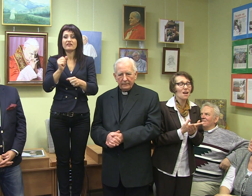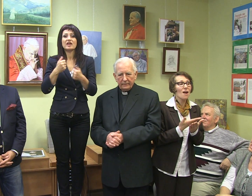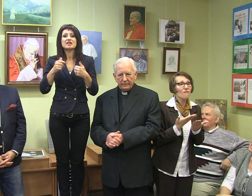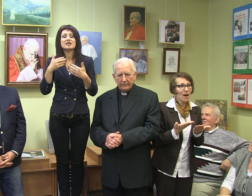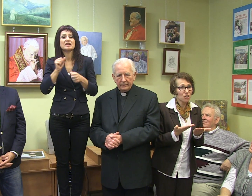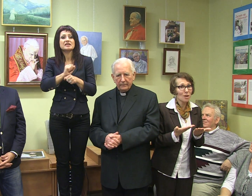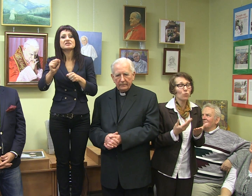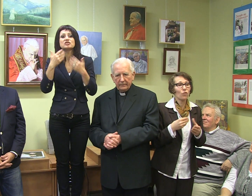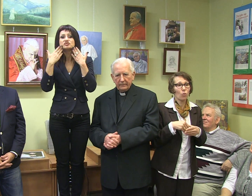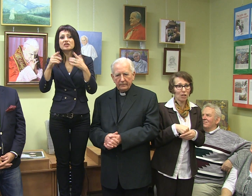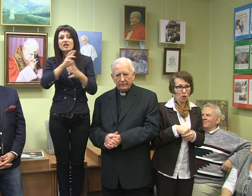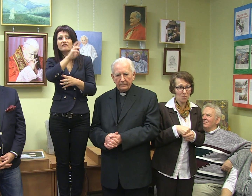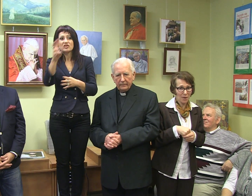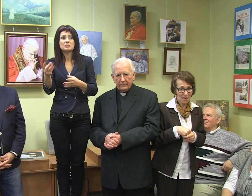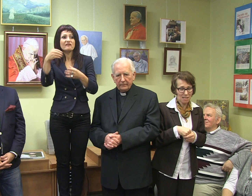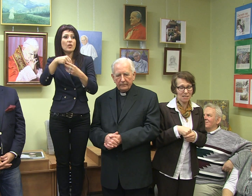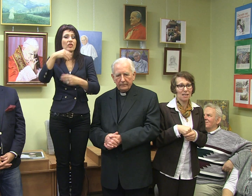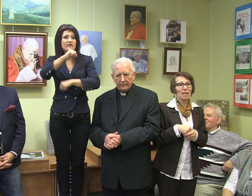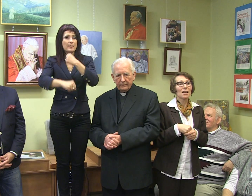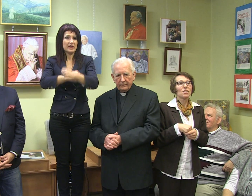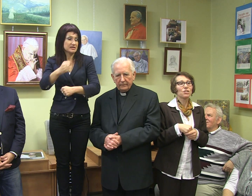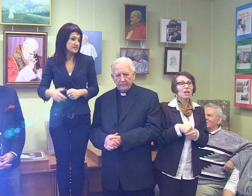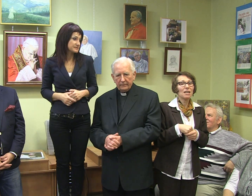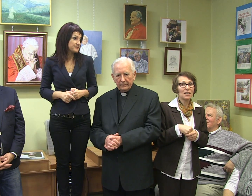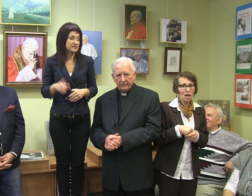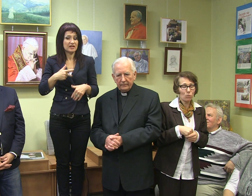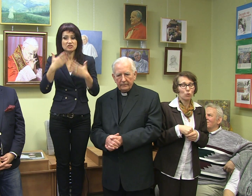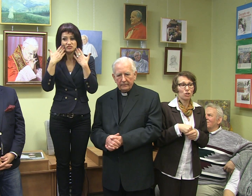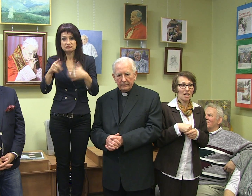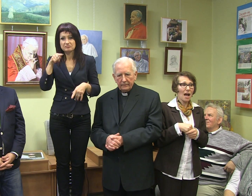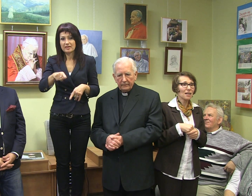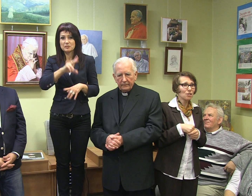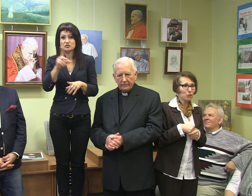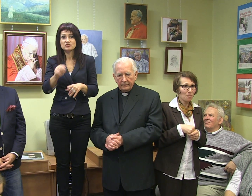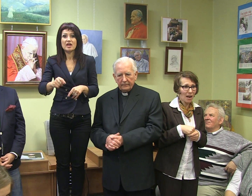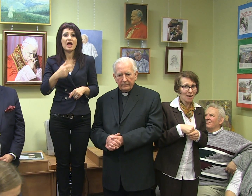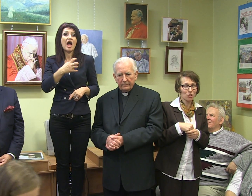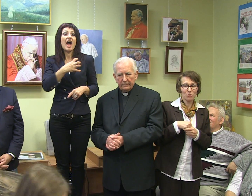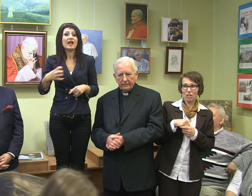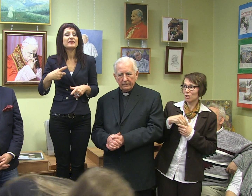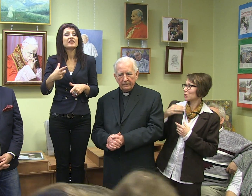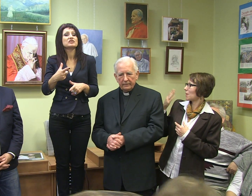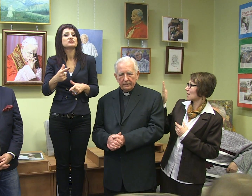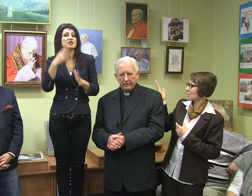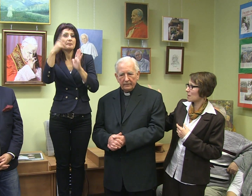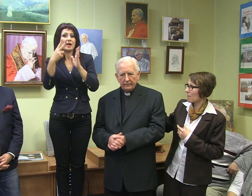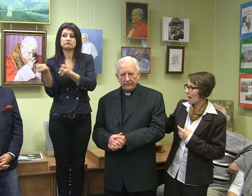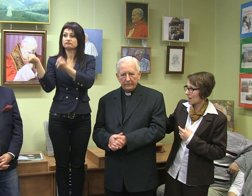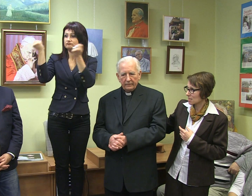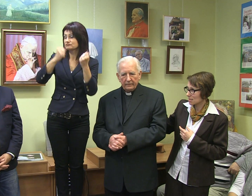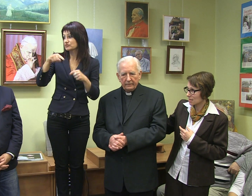dzięki waszemu wkładowi pracy. Dzięki temu, że artyści malarze przynieśli